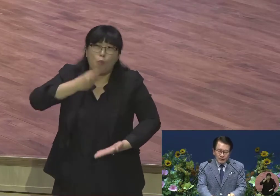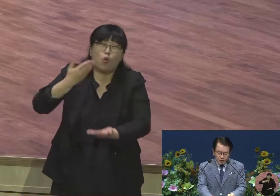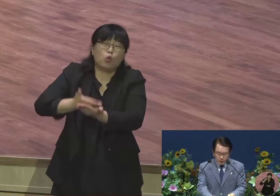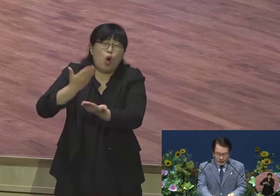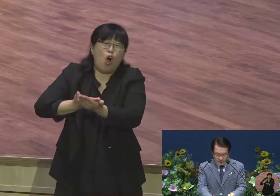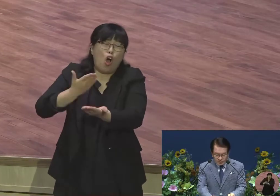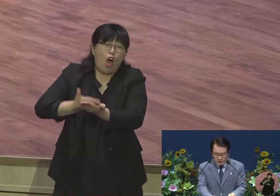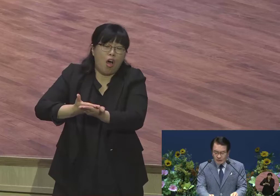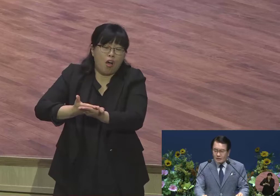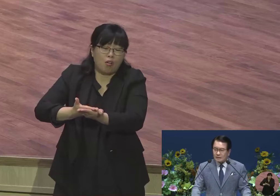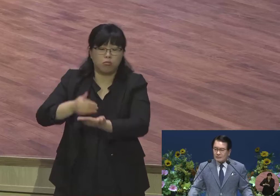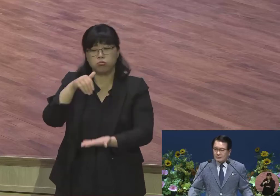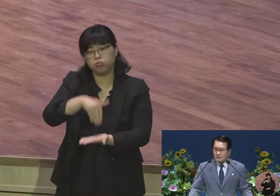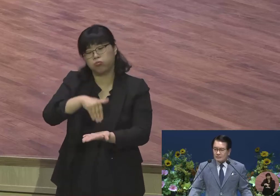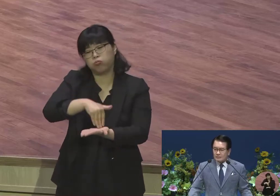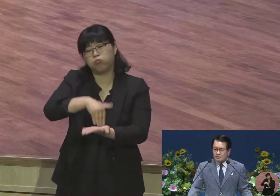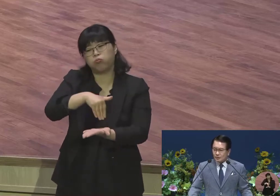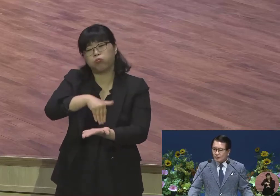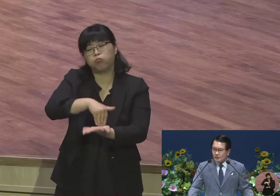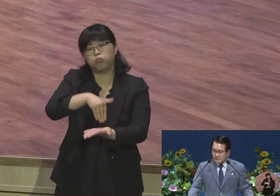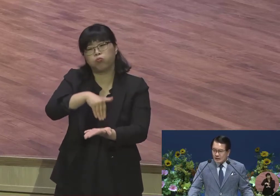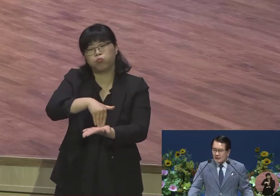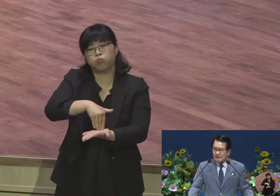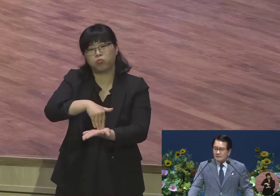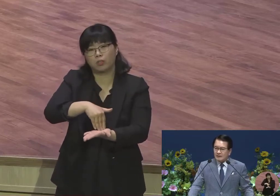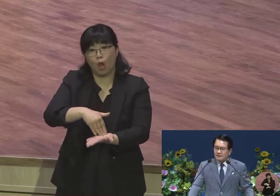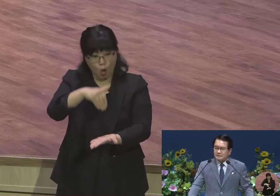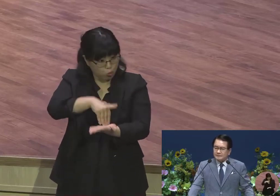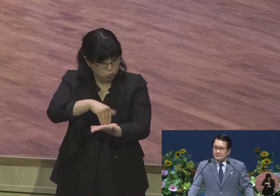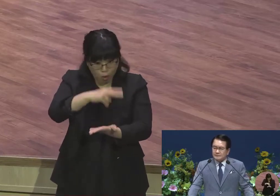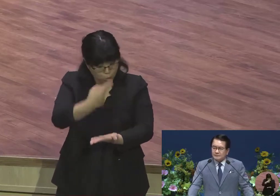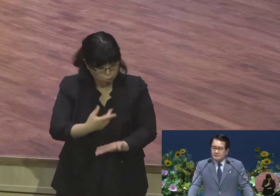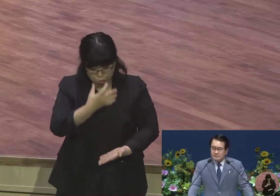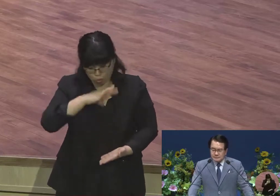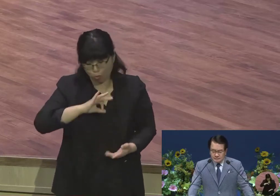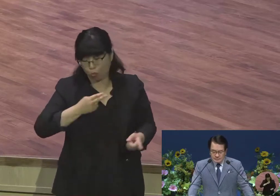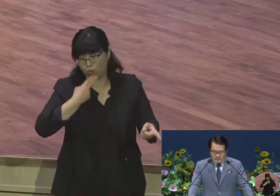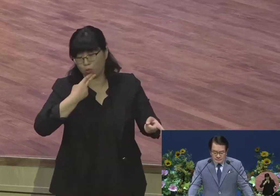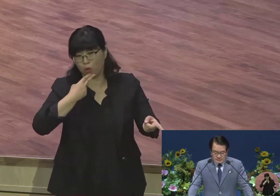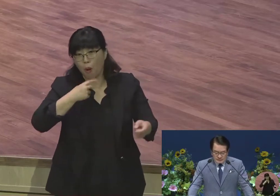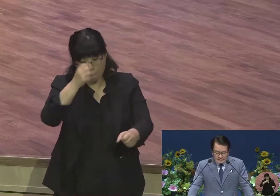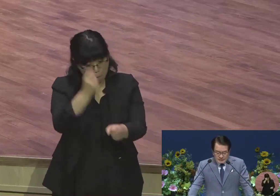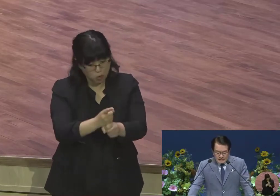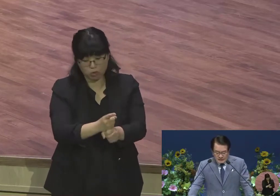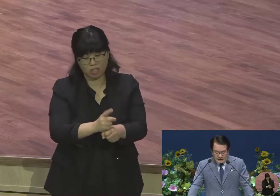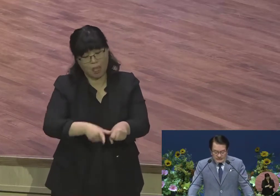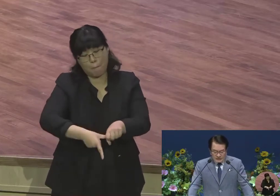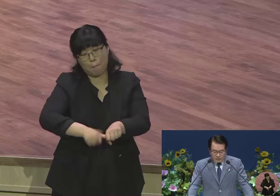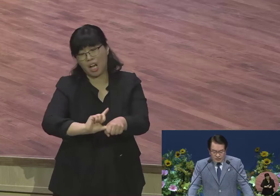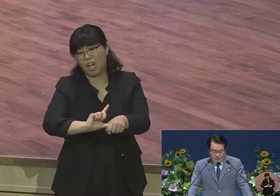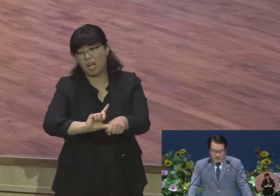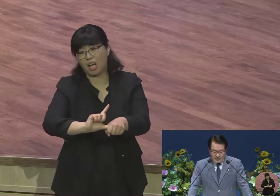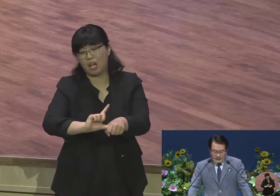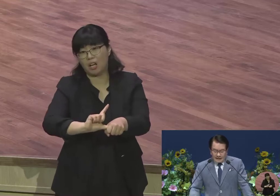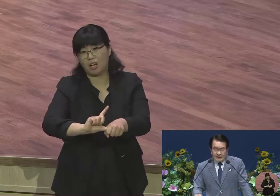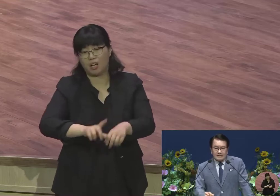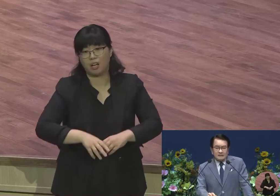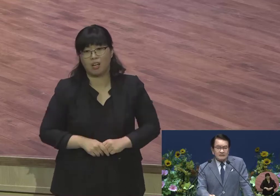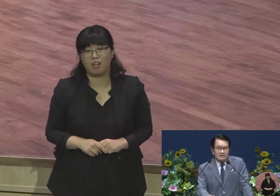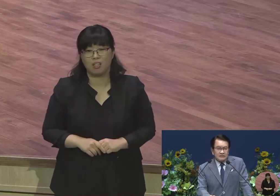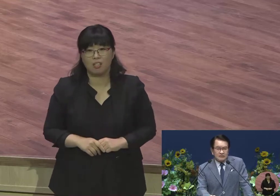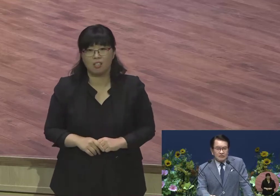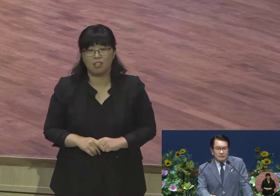아무리 후회해본들 소용없다 그 말이 이런 애서의 모습을